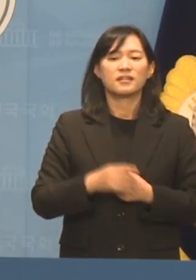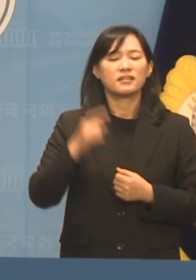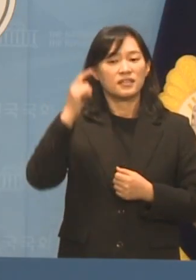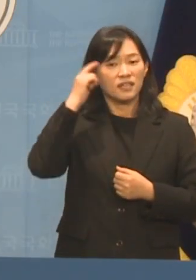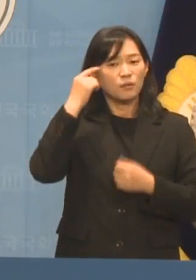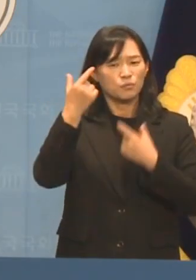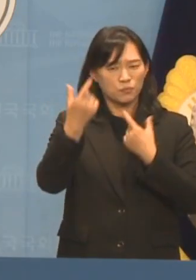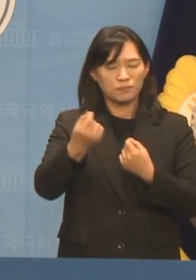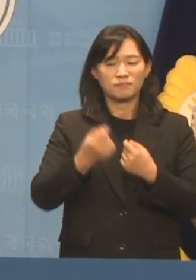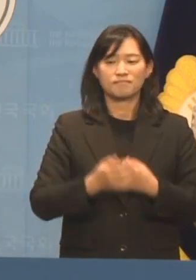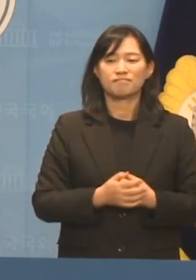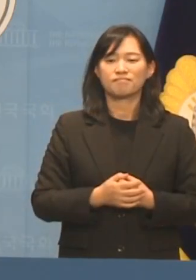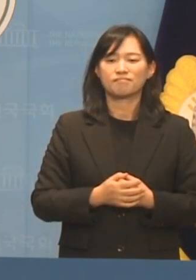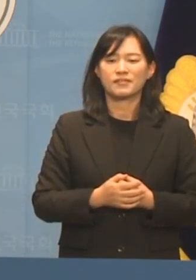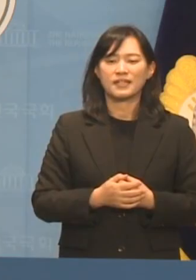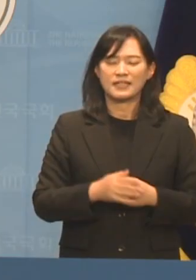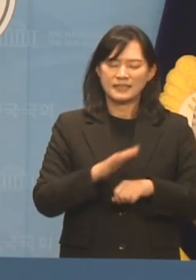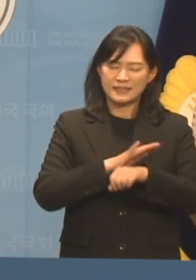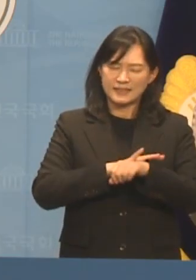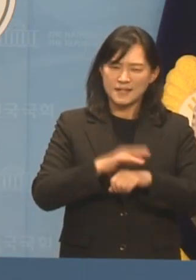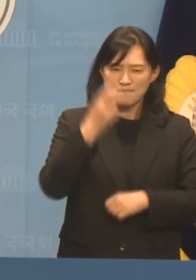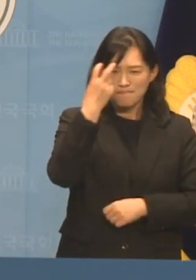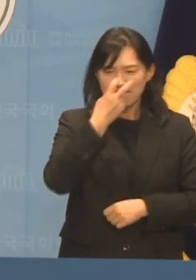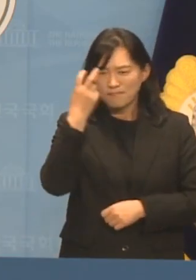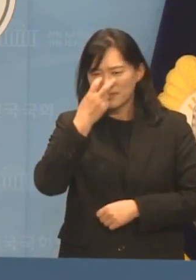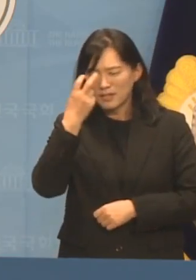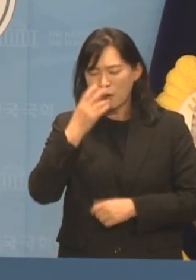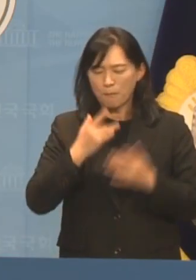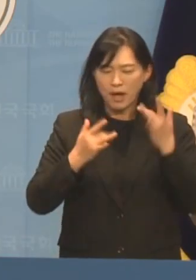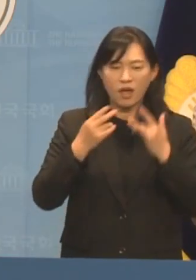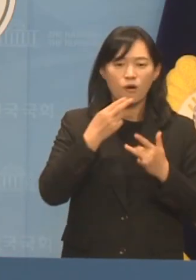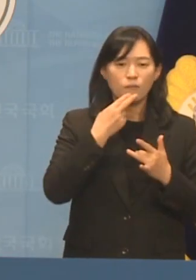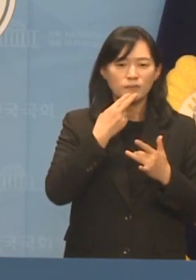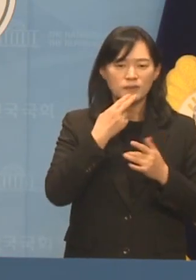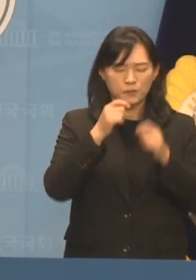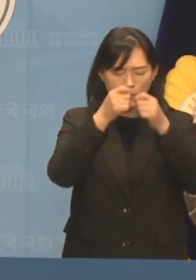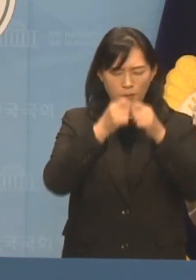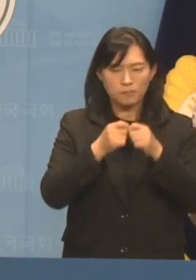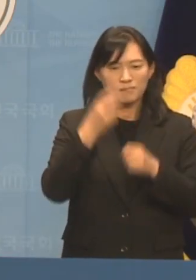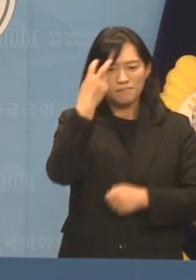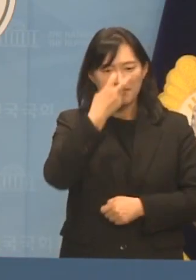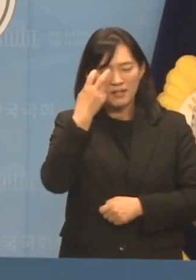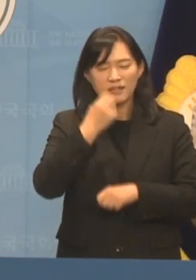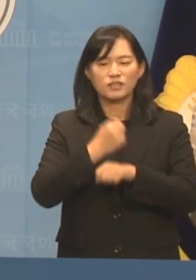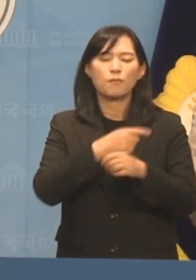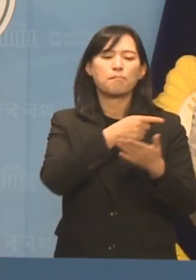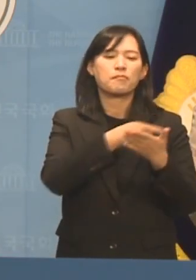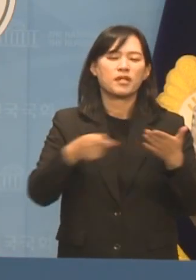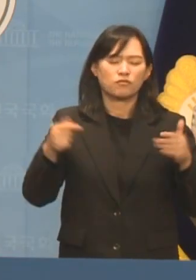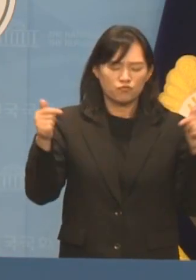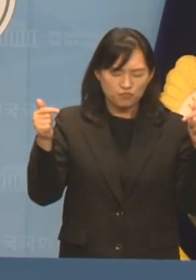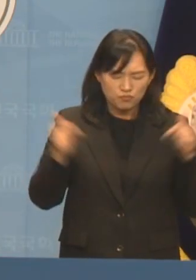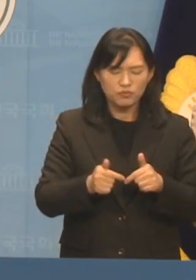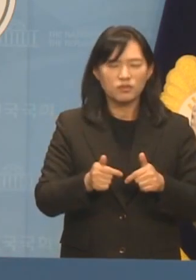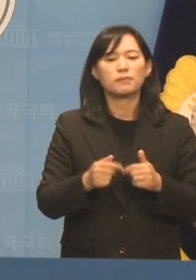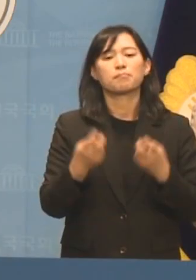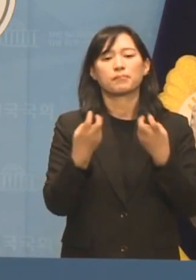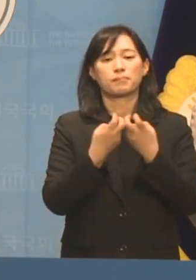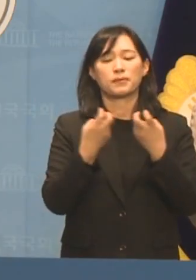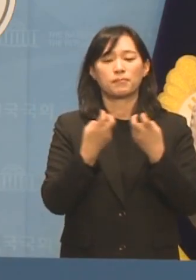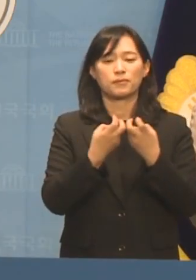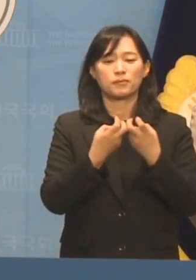갖고 있습니다. 최대한 잘 살펴서 빠짐없이 꼼꼼하게 살펴서 피해를 최소화할 수 있는